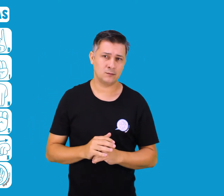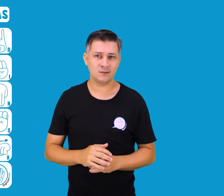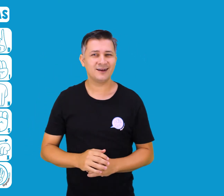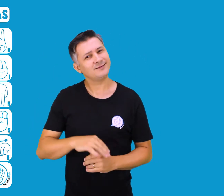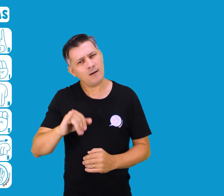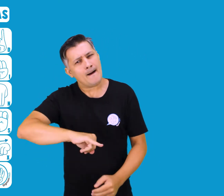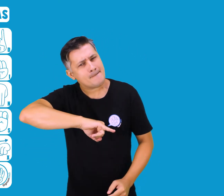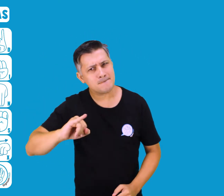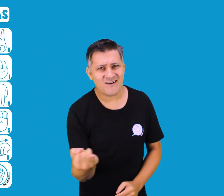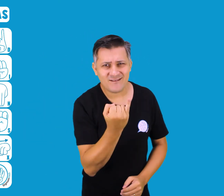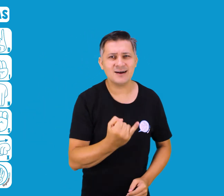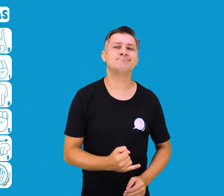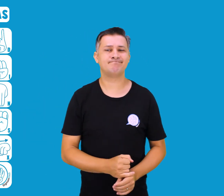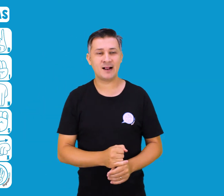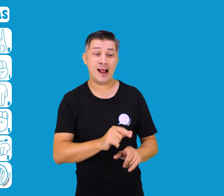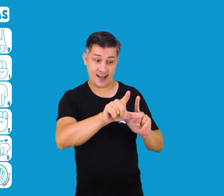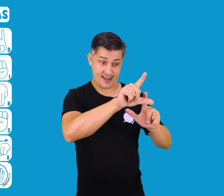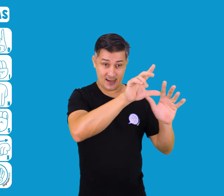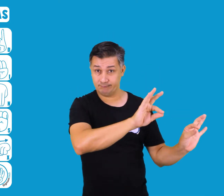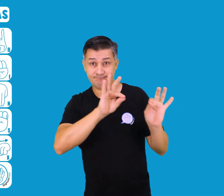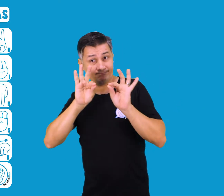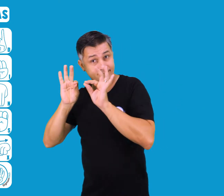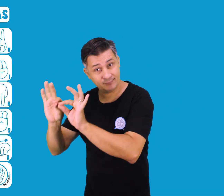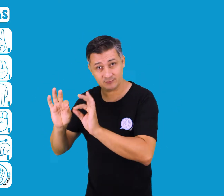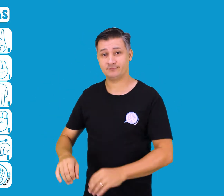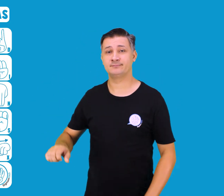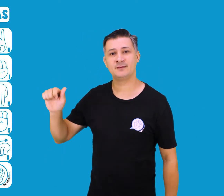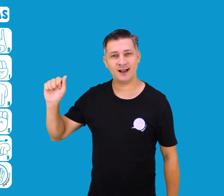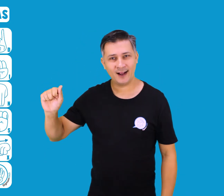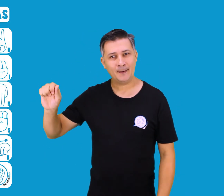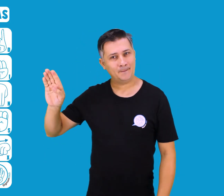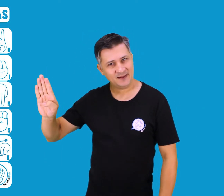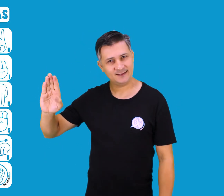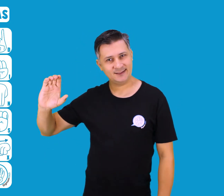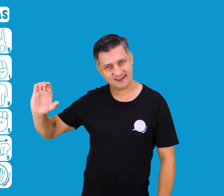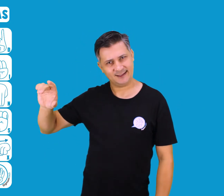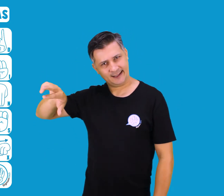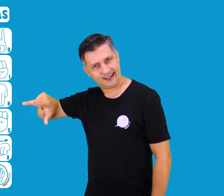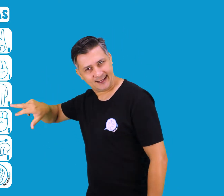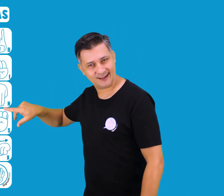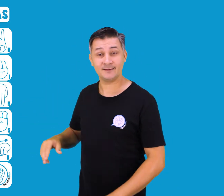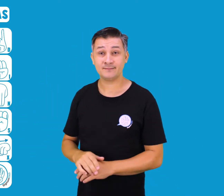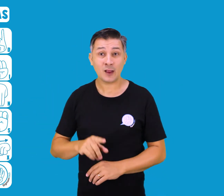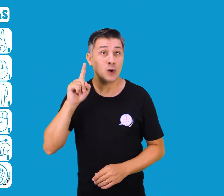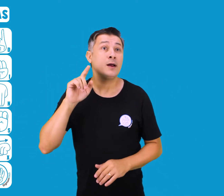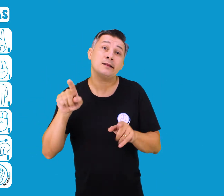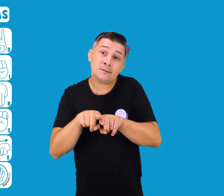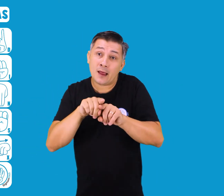construção, fez-se necessário a utilização desse artifício, que viabilizou a soletração de